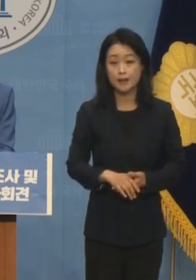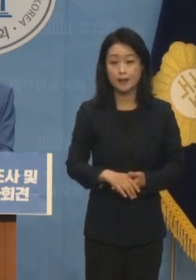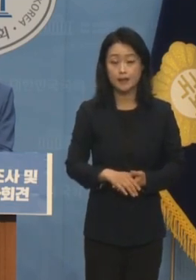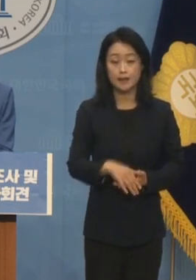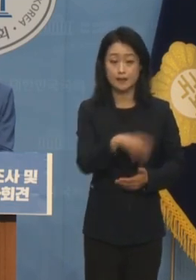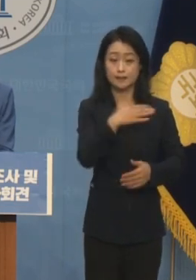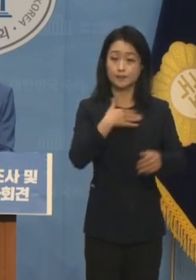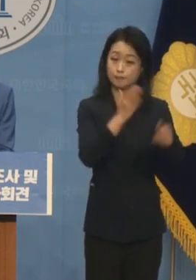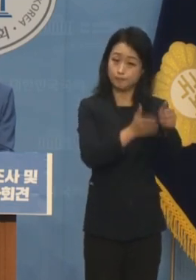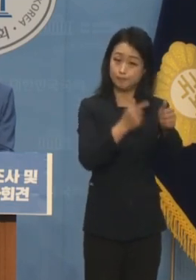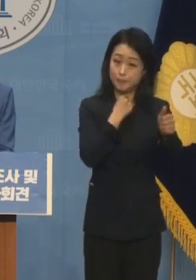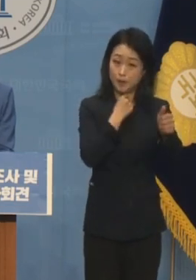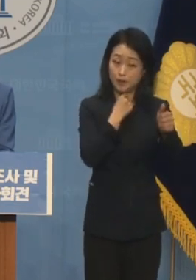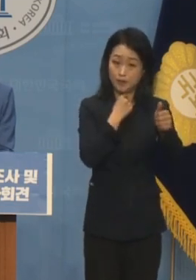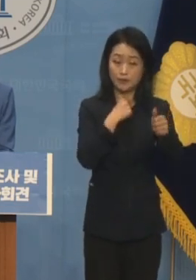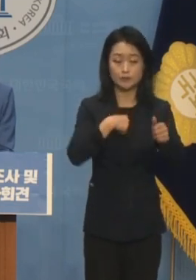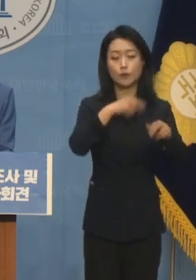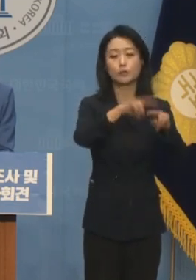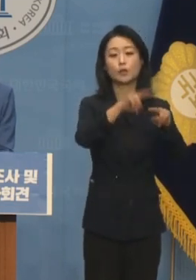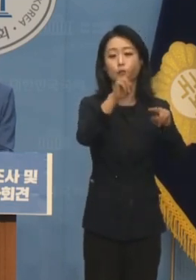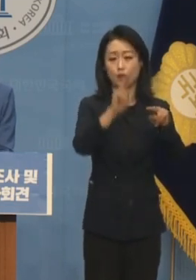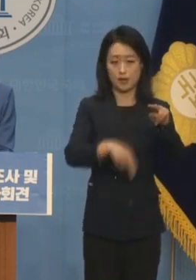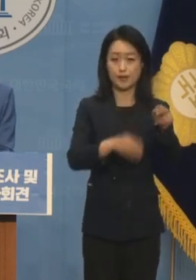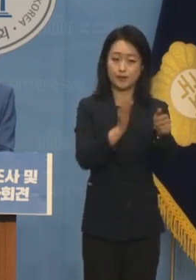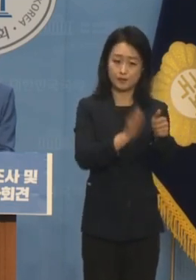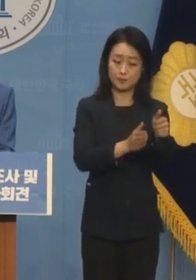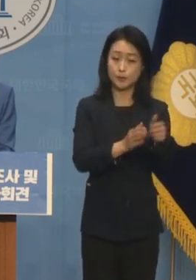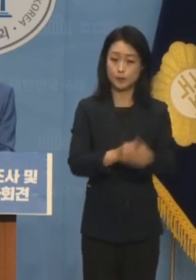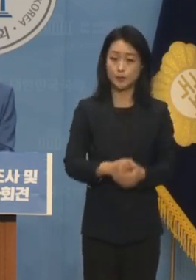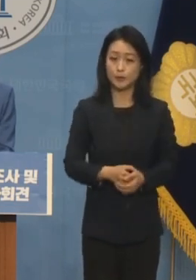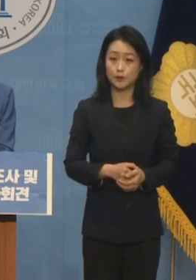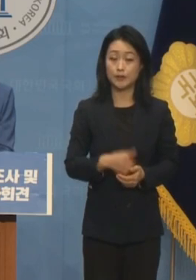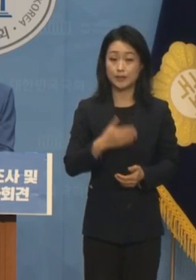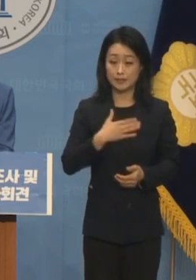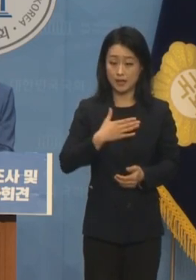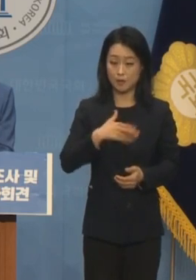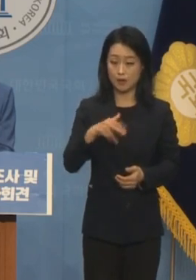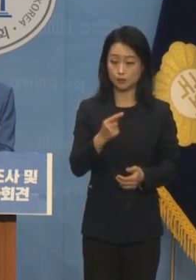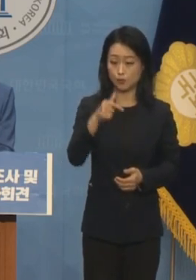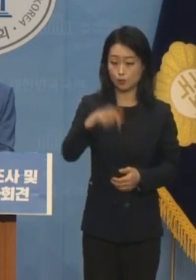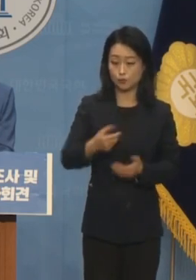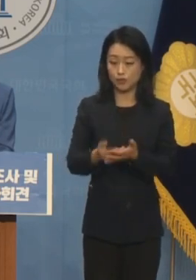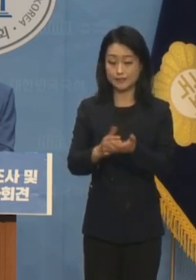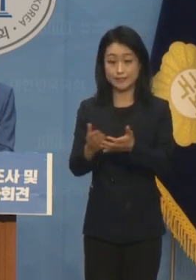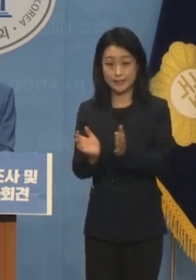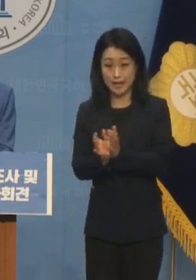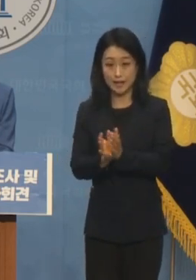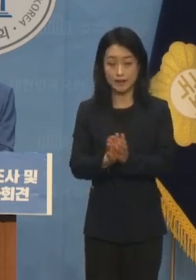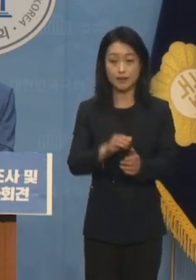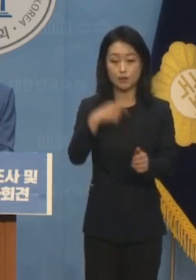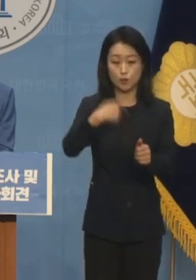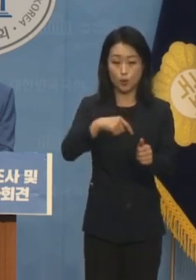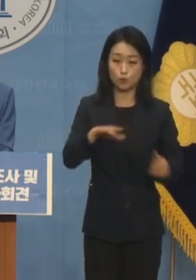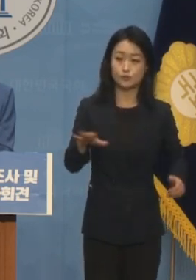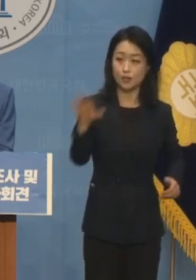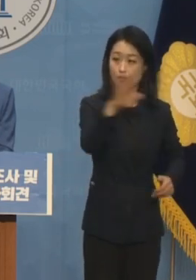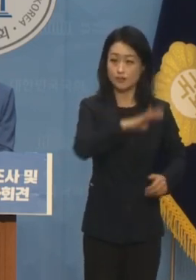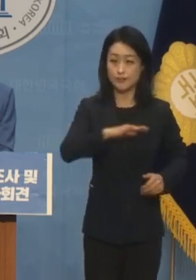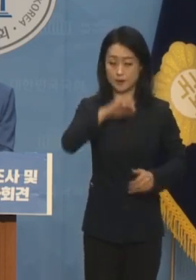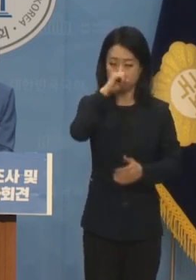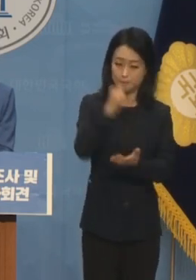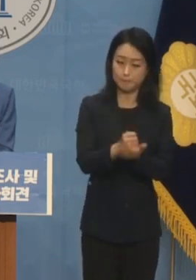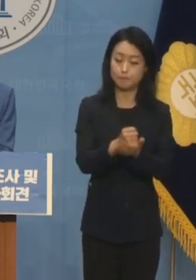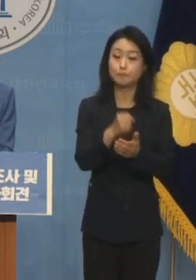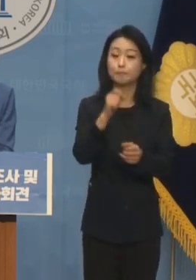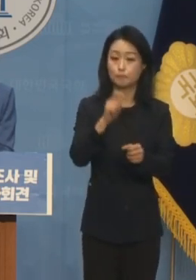정중하게 촉구합니다. 자진 사퇴하십시오. 저와 조국혁신당은 교육 현장을 더 건강하고 정상적으로